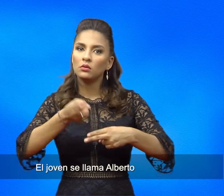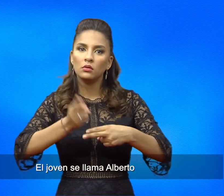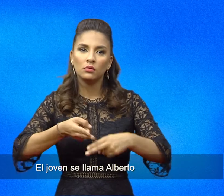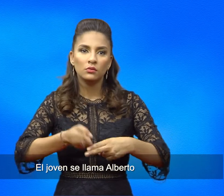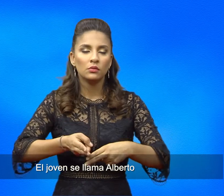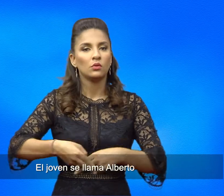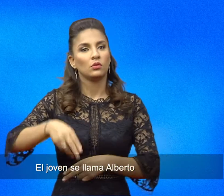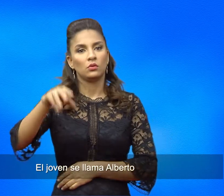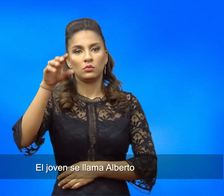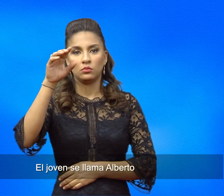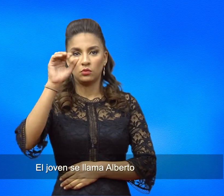se llama